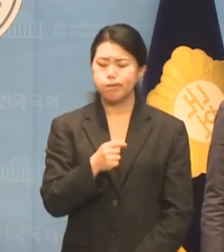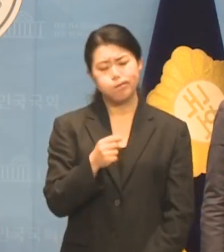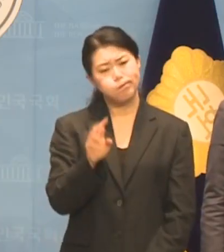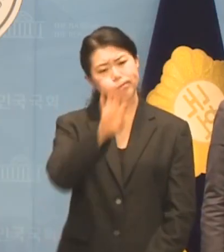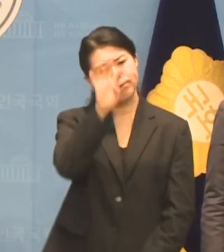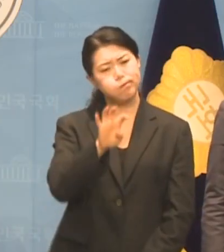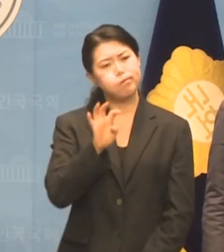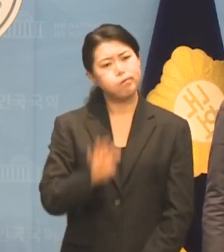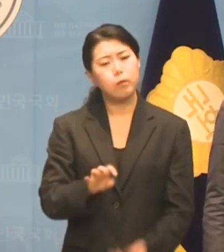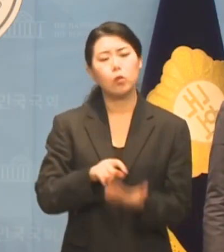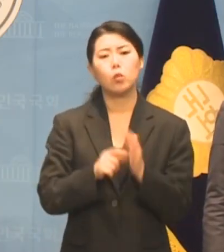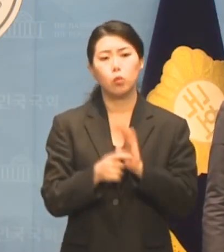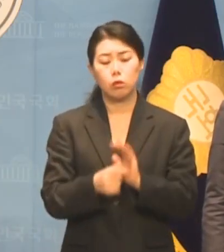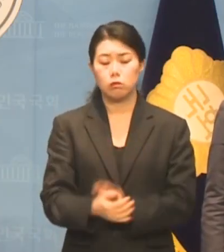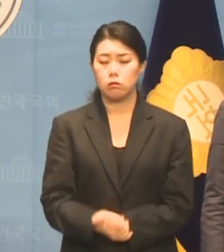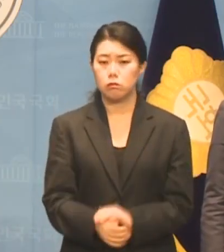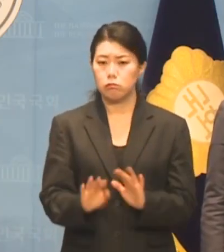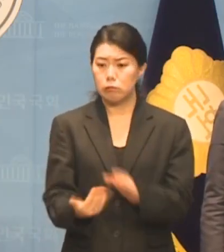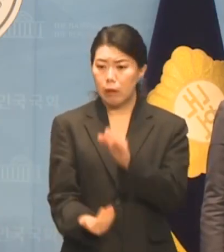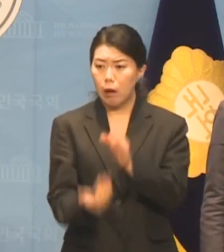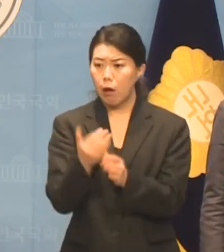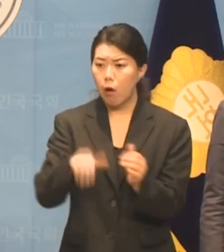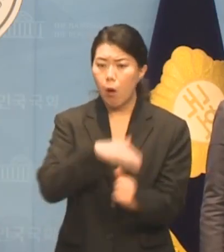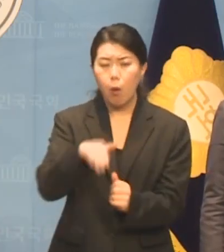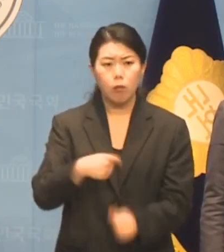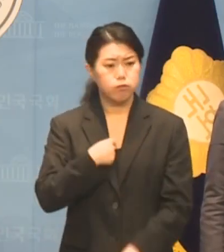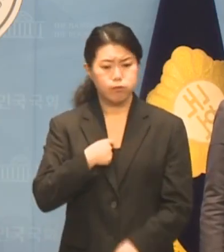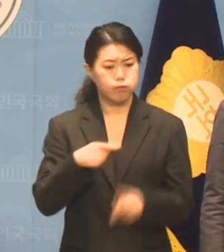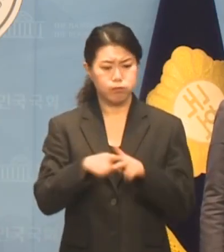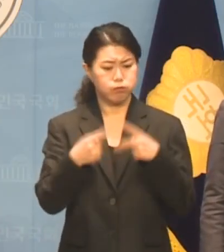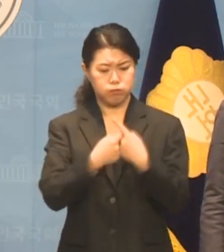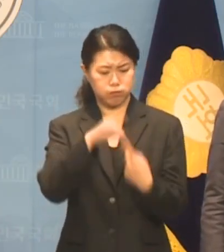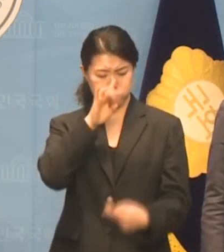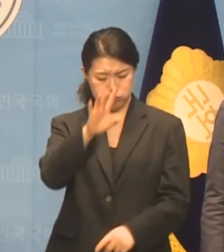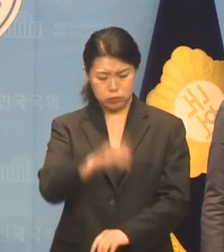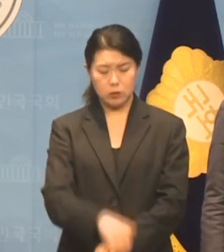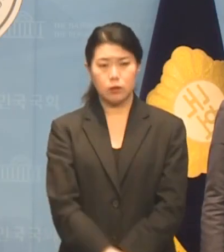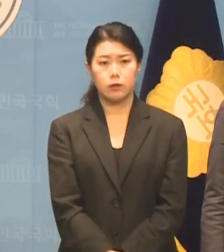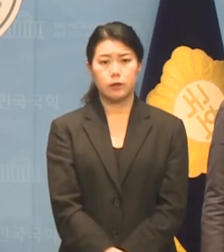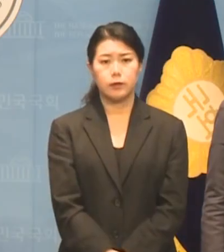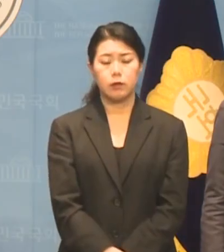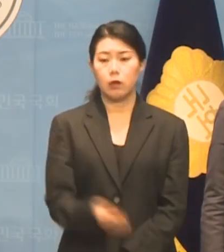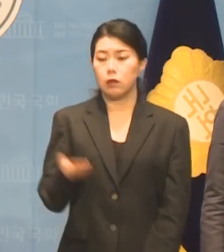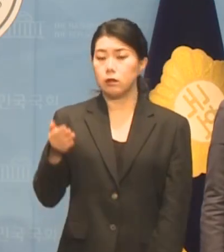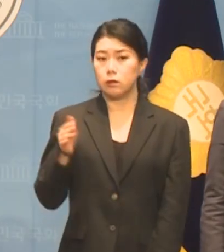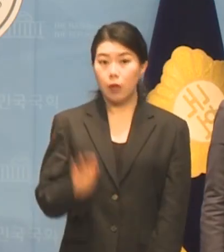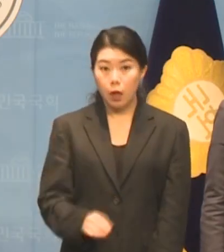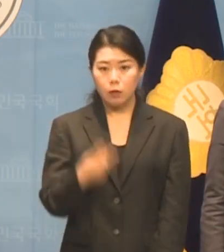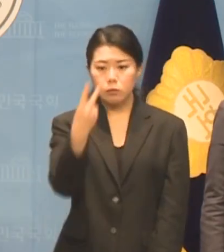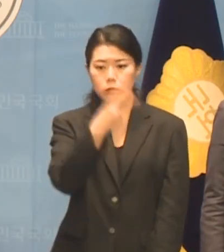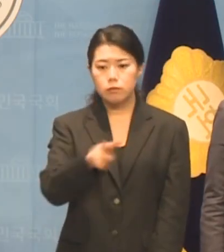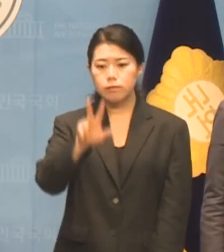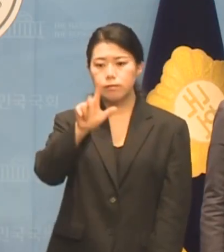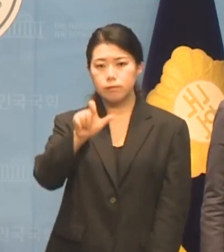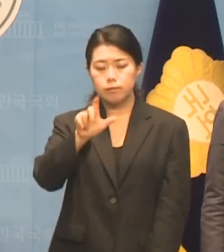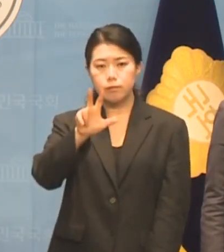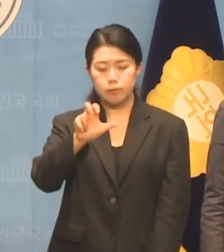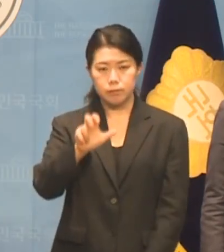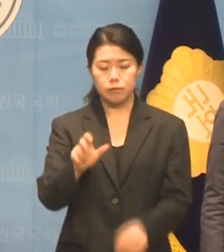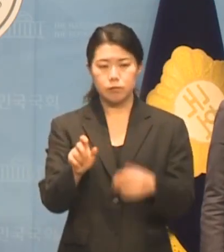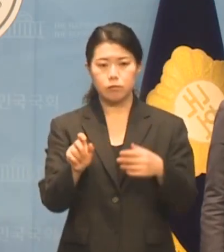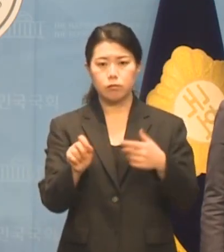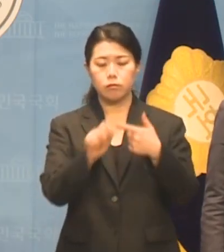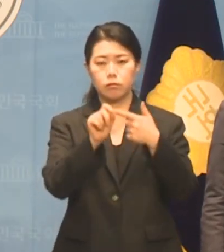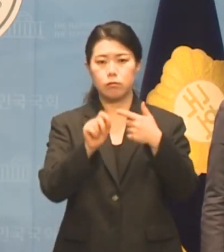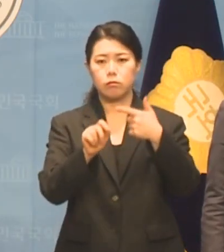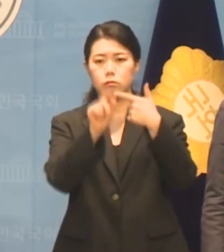정도로 나로서는 지금의 상황이 이해가 안 간다고 강조했습니다. 그런데 2025년 2월 16일